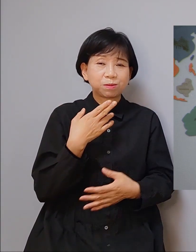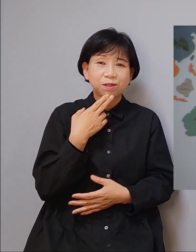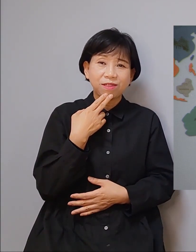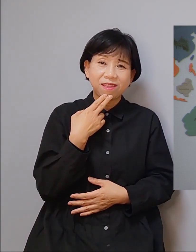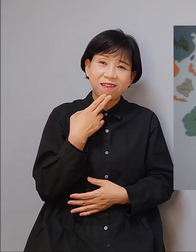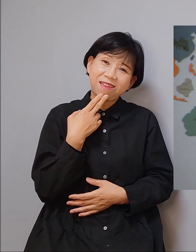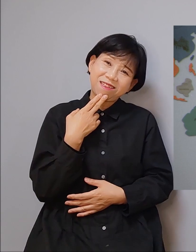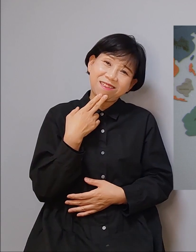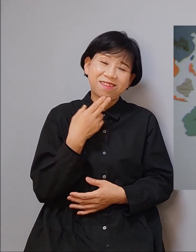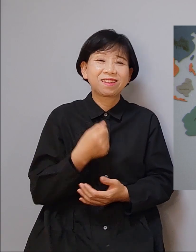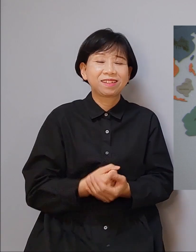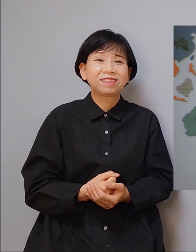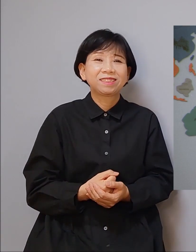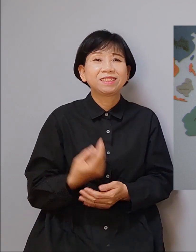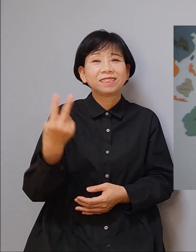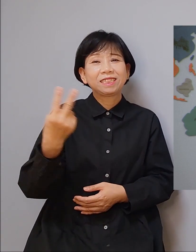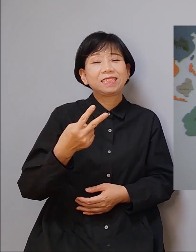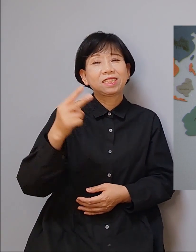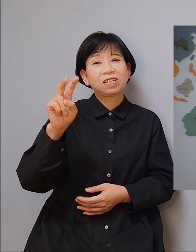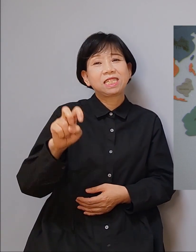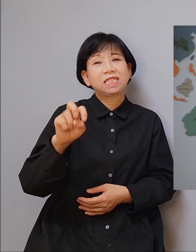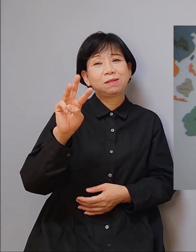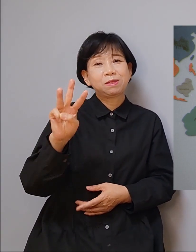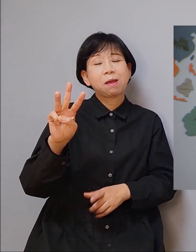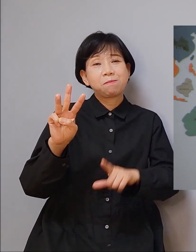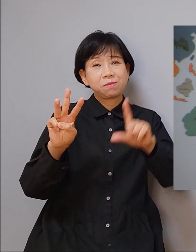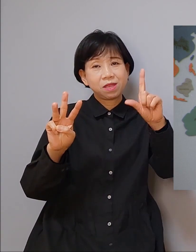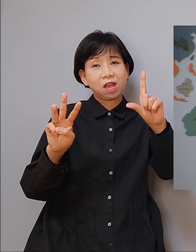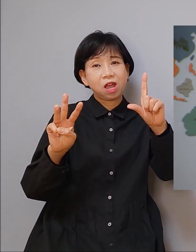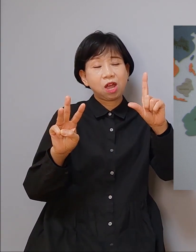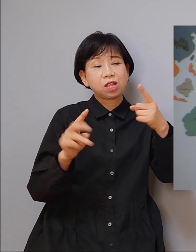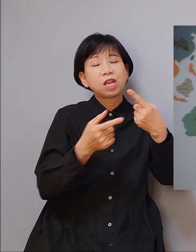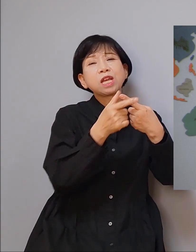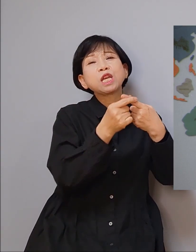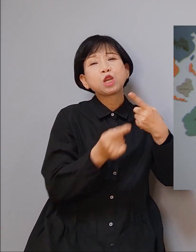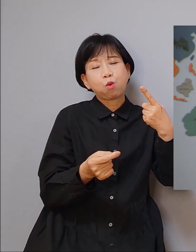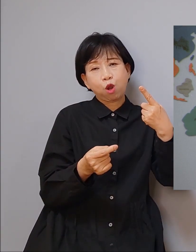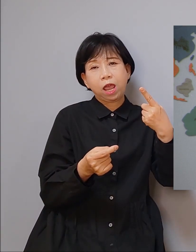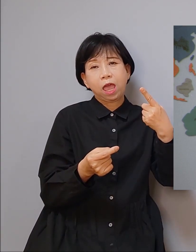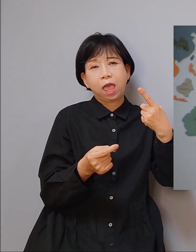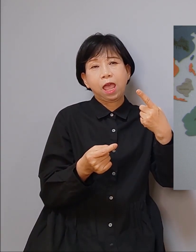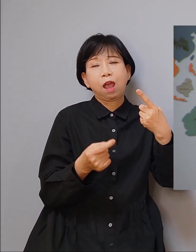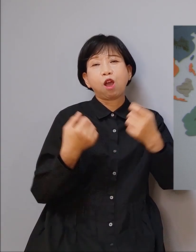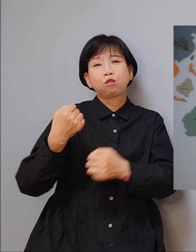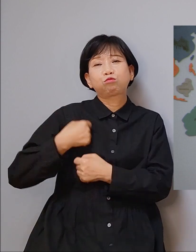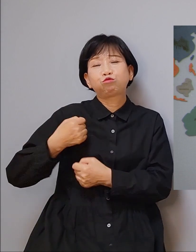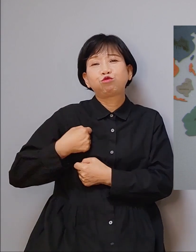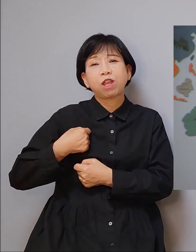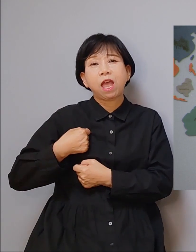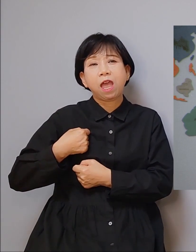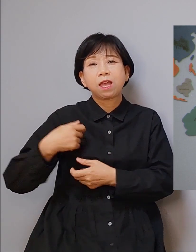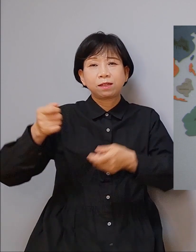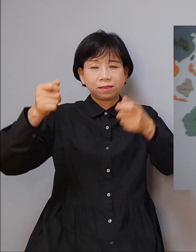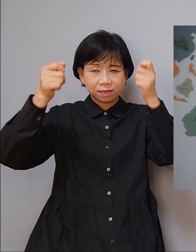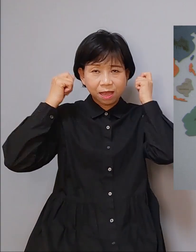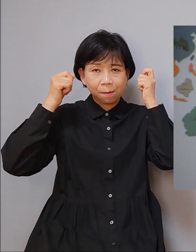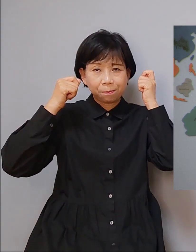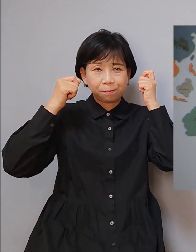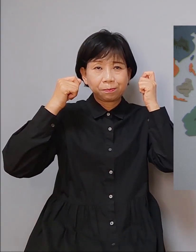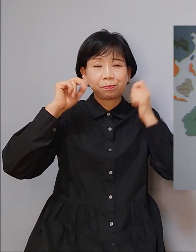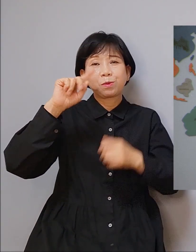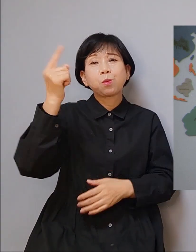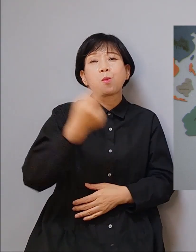올해 2023년이 되고 1월 달에 최창규 집사님, 홍나영 집사님 가정에 최용준 우리